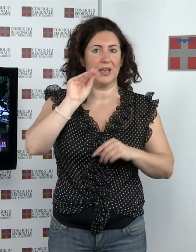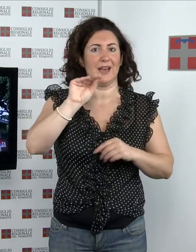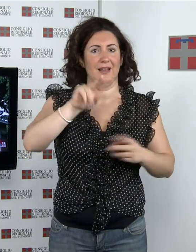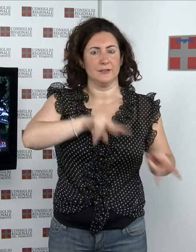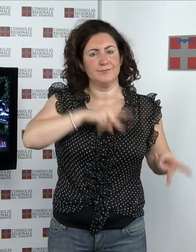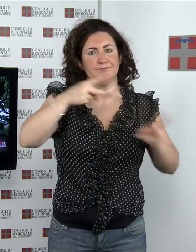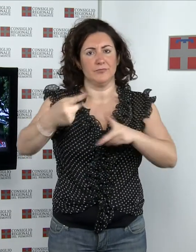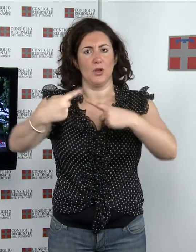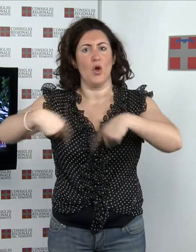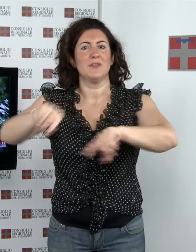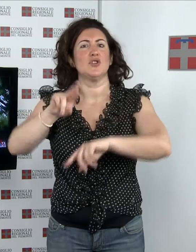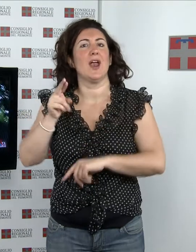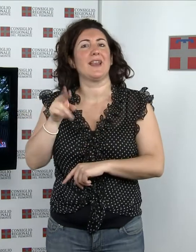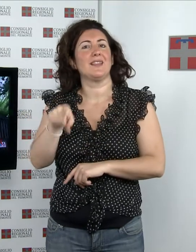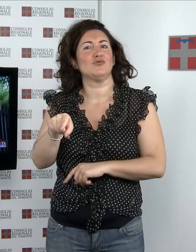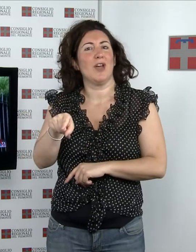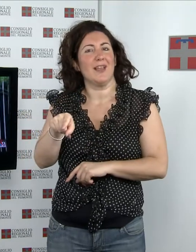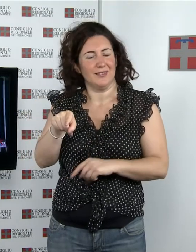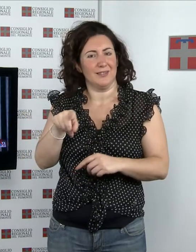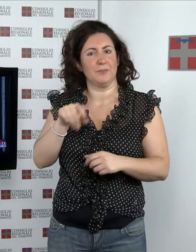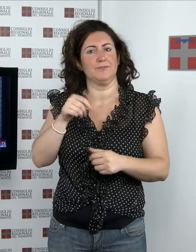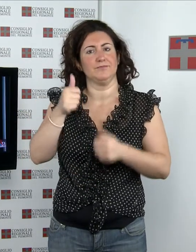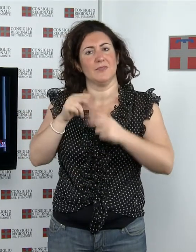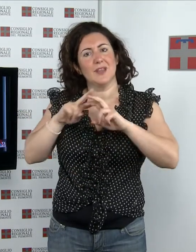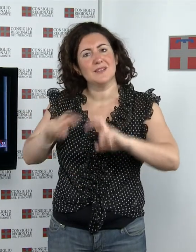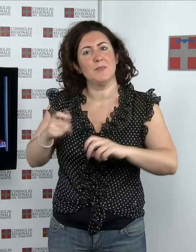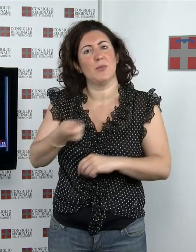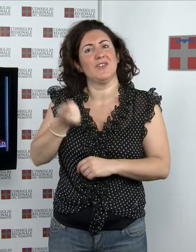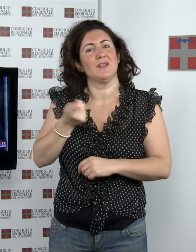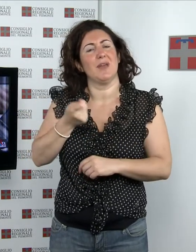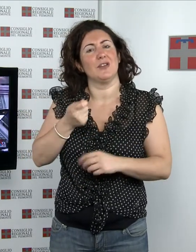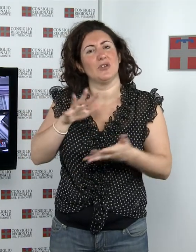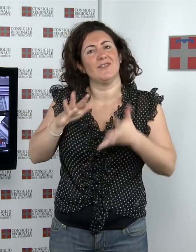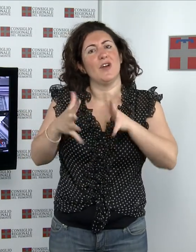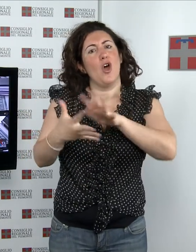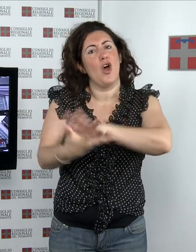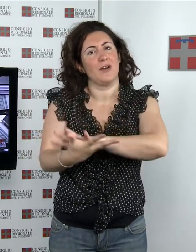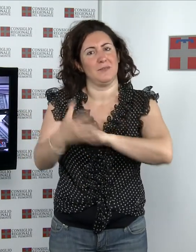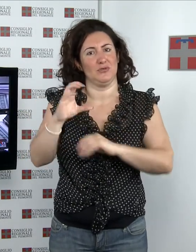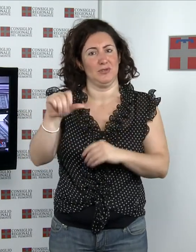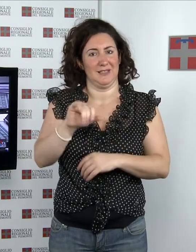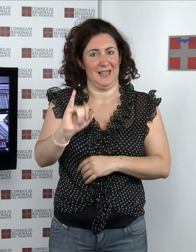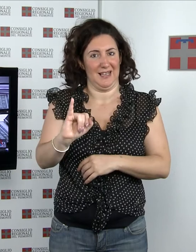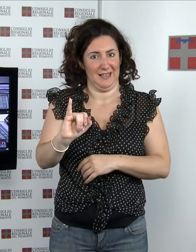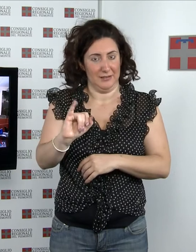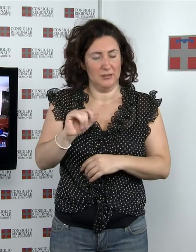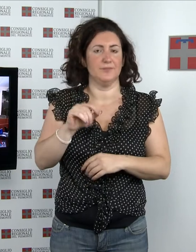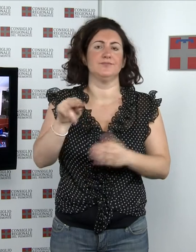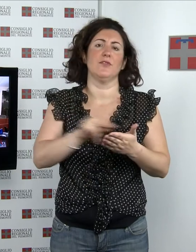commissione redigente l'esame del provvedimento di riforma del CSI la votazione è stata rinviata per chiarire in sede di giunta